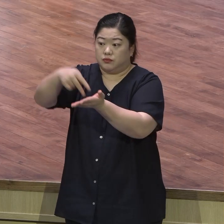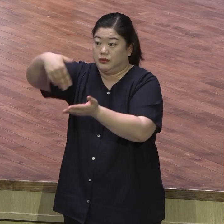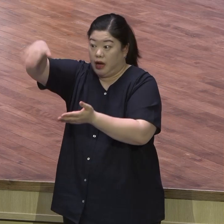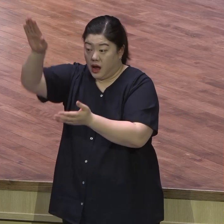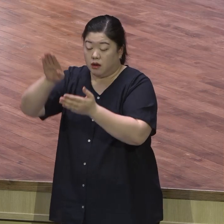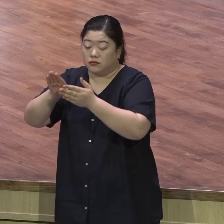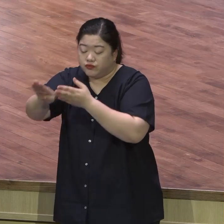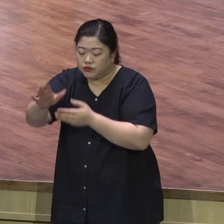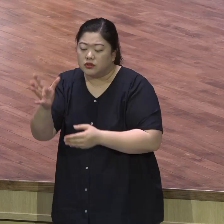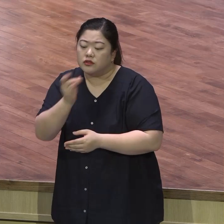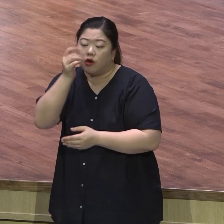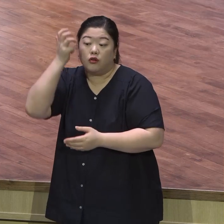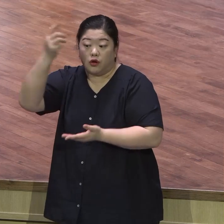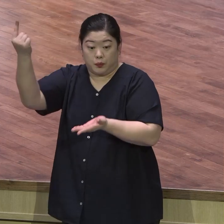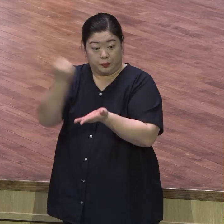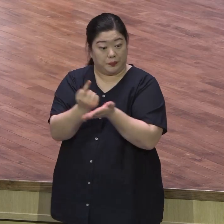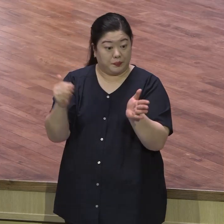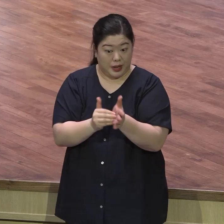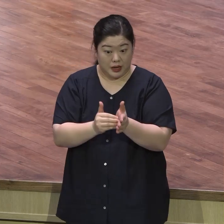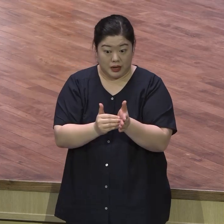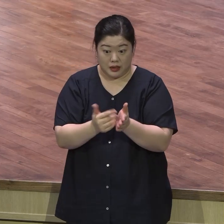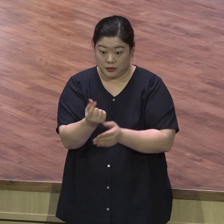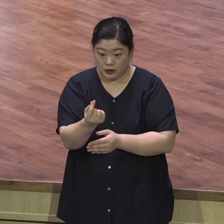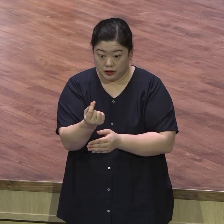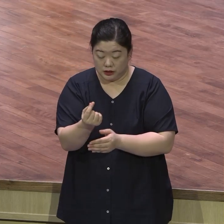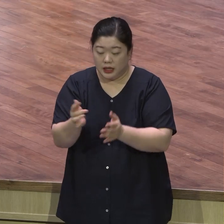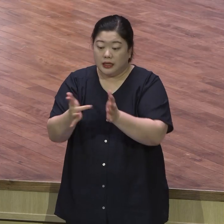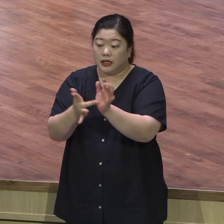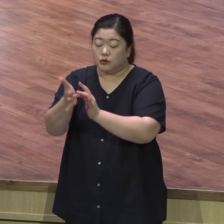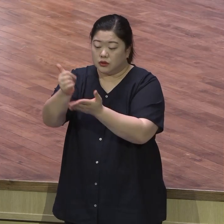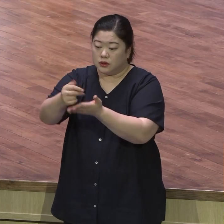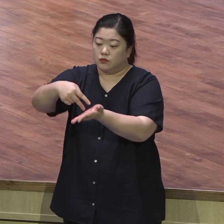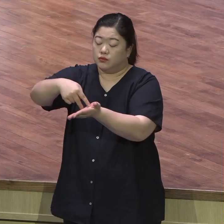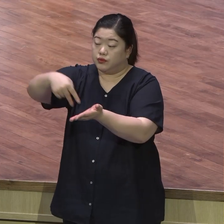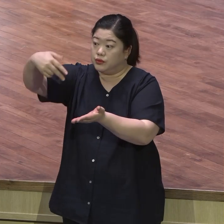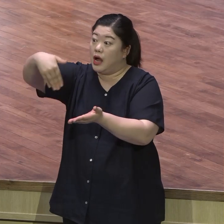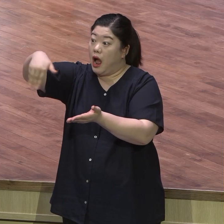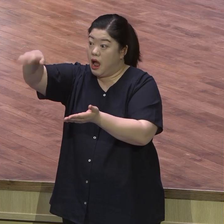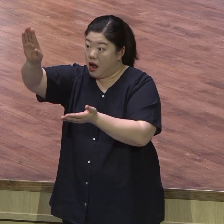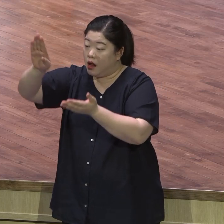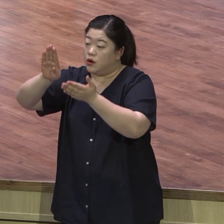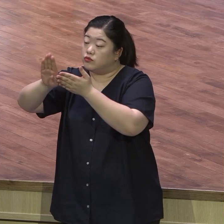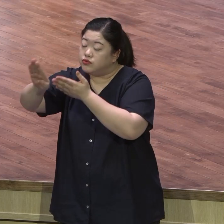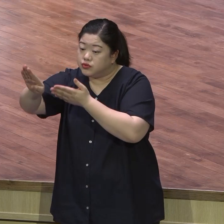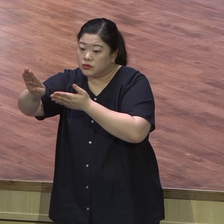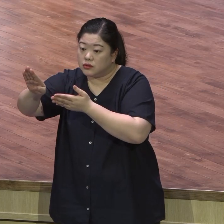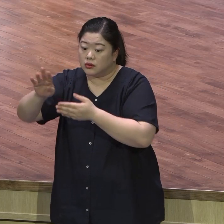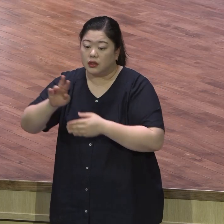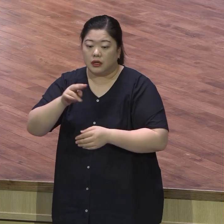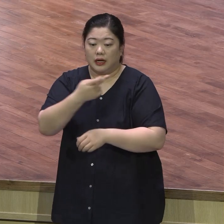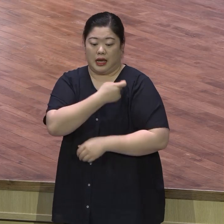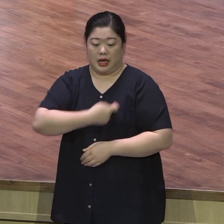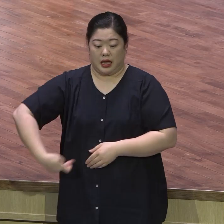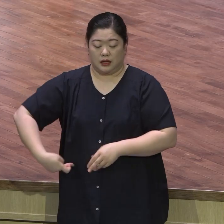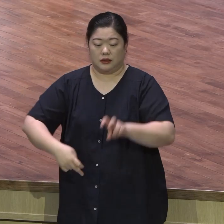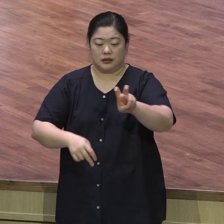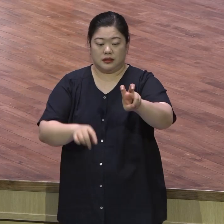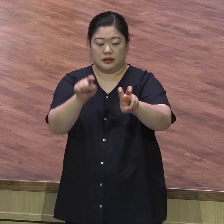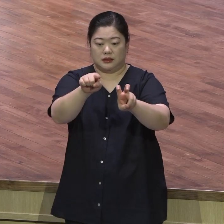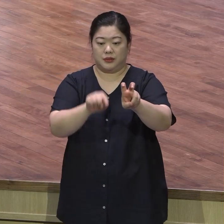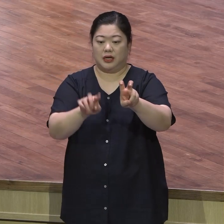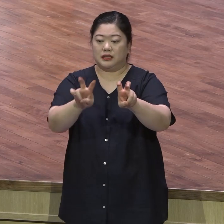계시고 성령이 오셔서 계시는데 보라색 주님 만나면 난 이유 어떻게 살았어요? 이 4경 20장